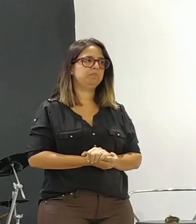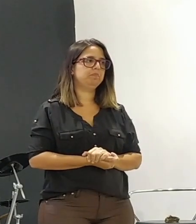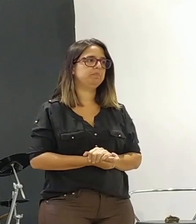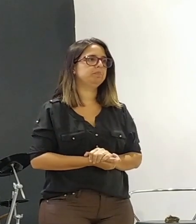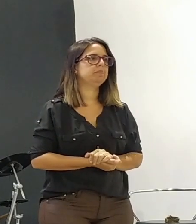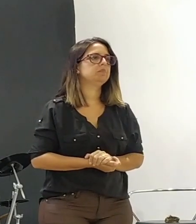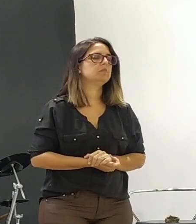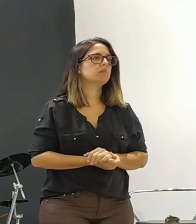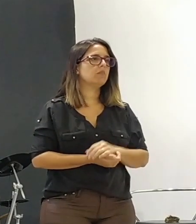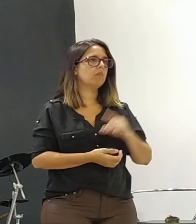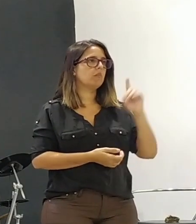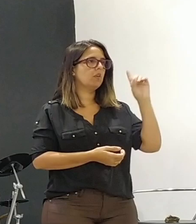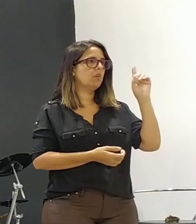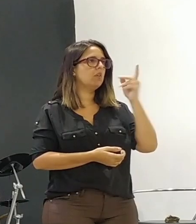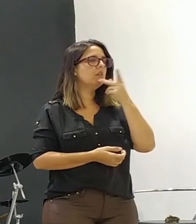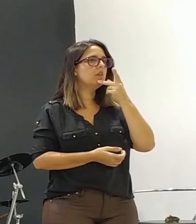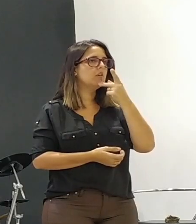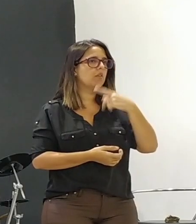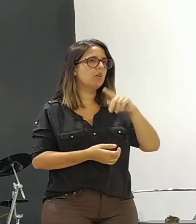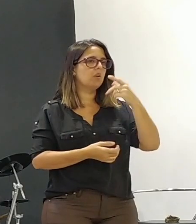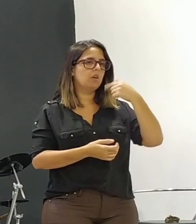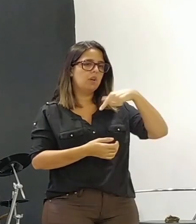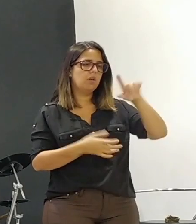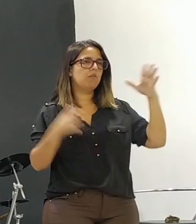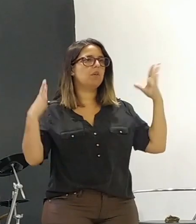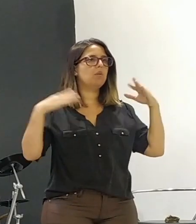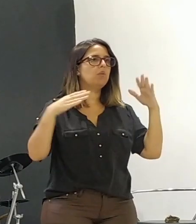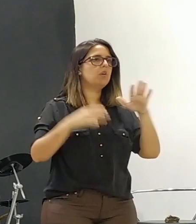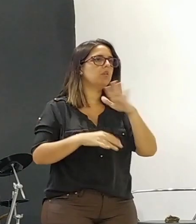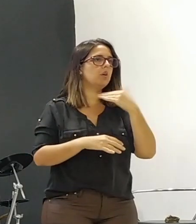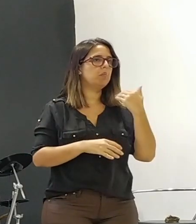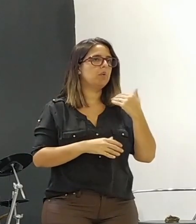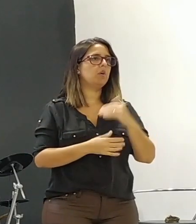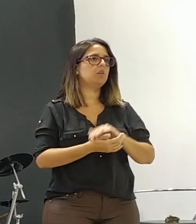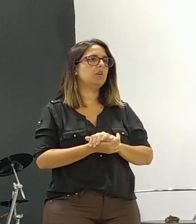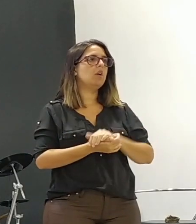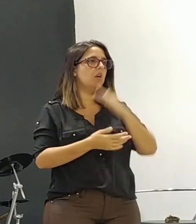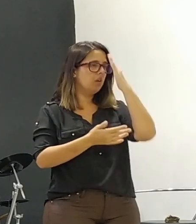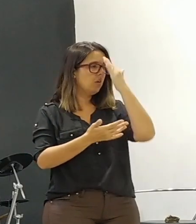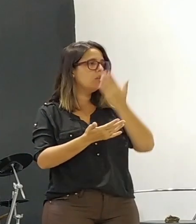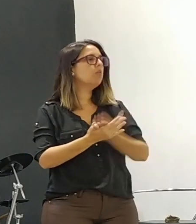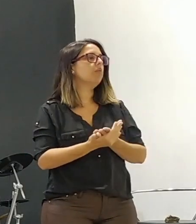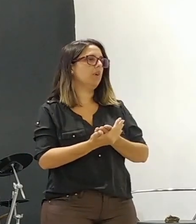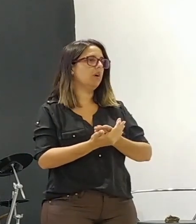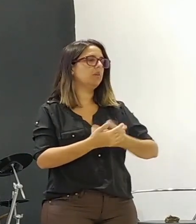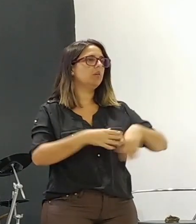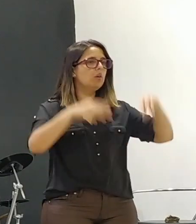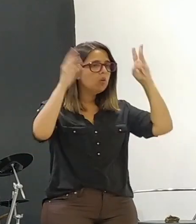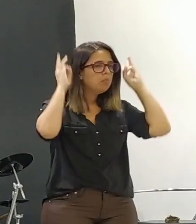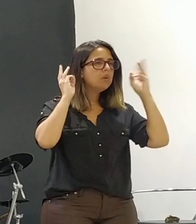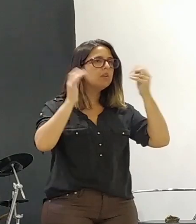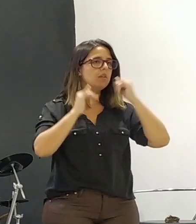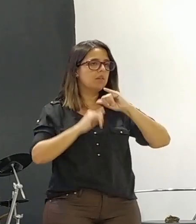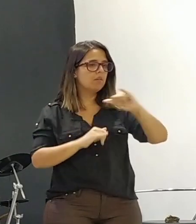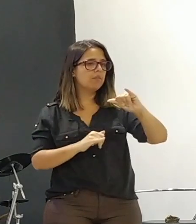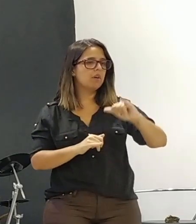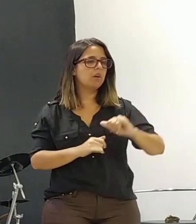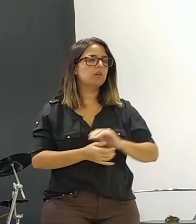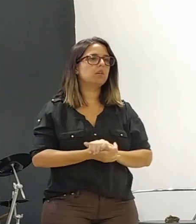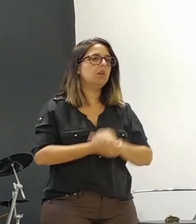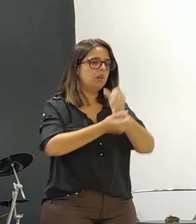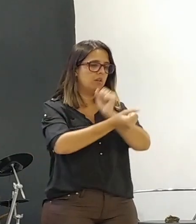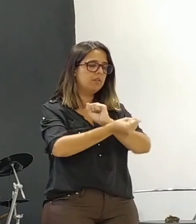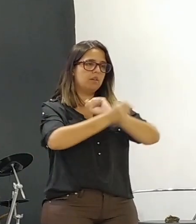Deus falou que ia enviar o anjo da morte e ele ia passar, eles acreditaram. Quando Moisés avisou eles que eles